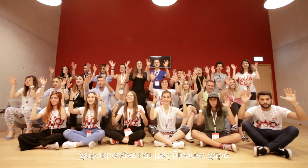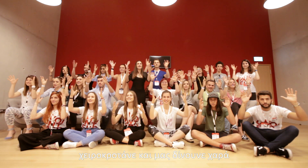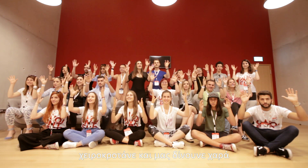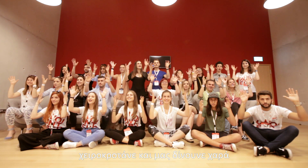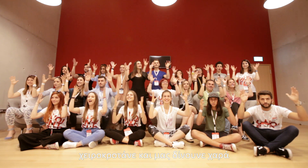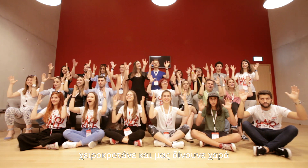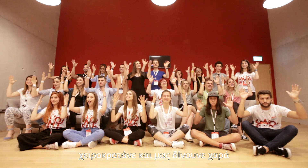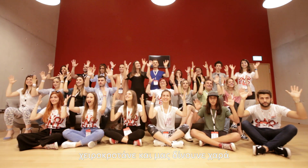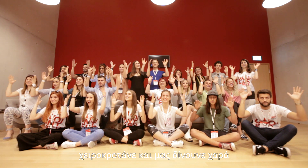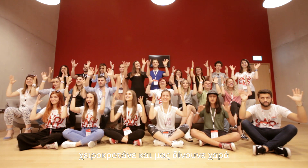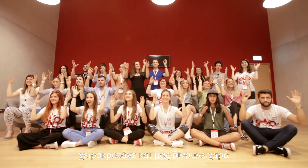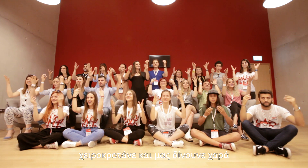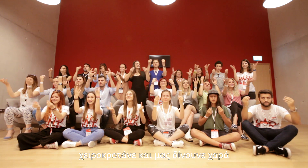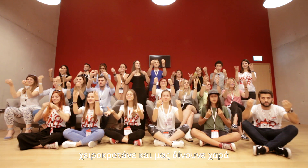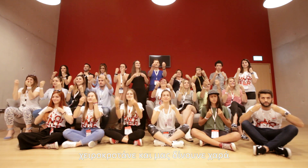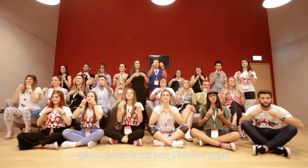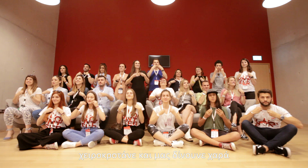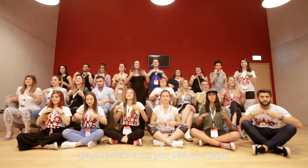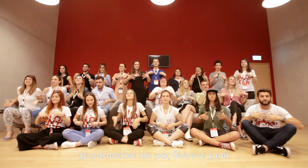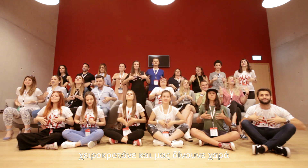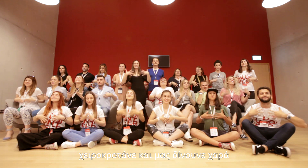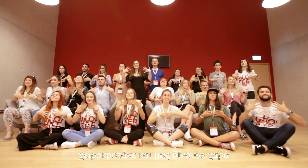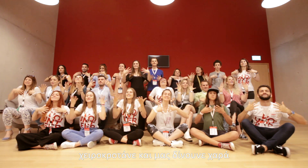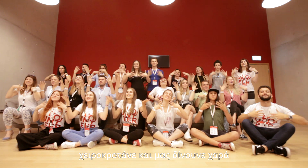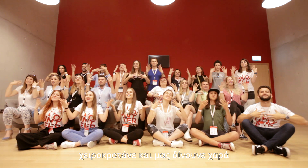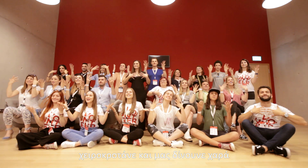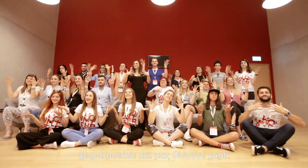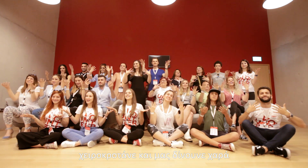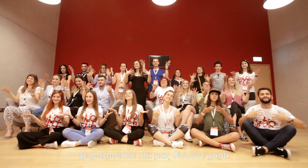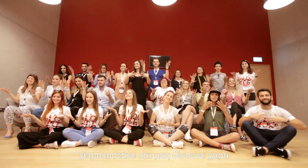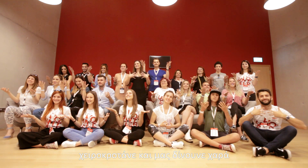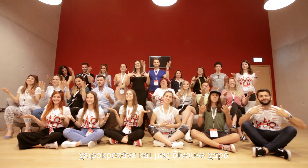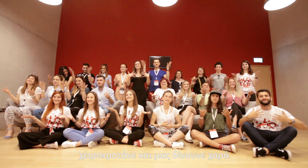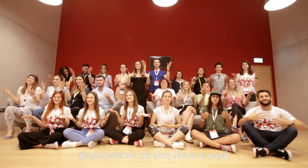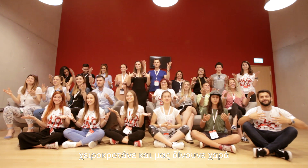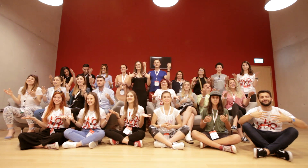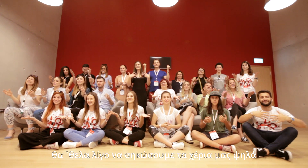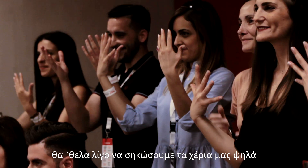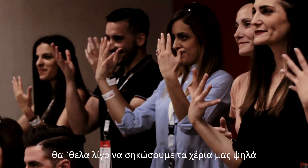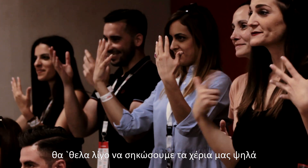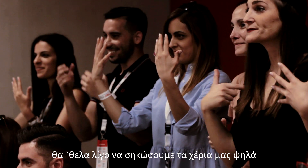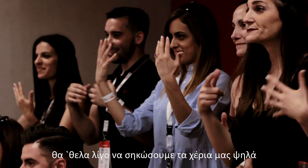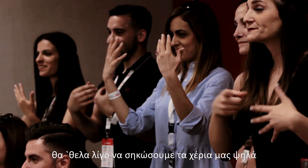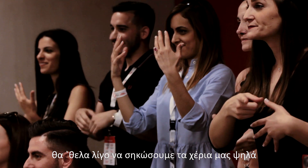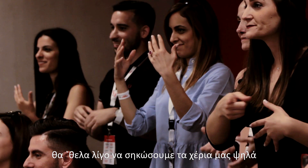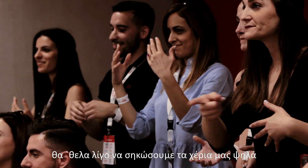Χειροκροτάνε και μας δίνουνε χαρά Θα θέλα λίγο να